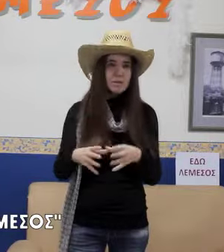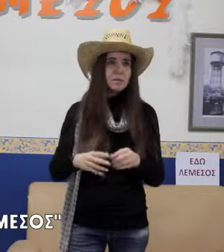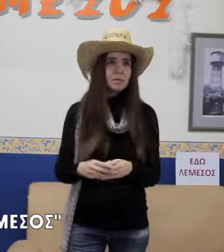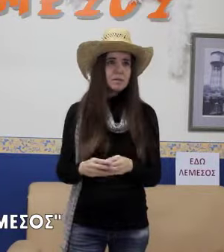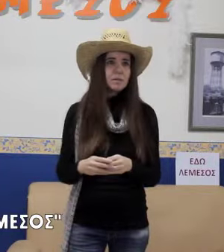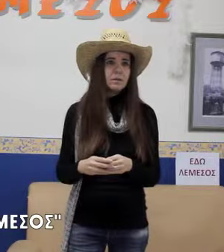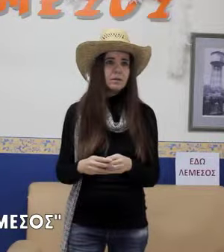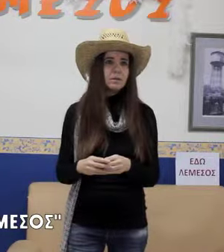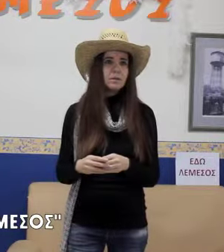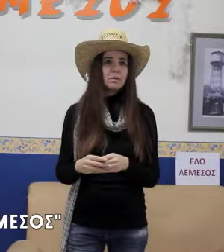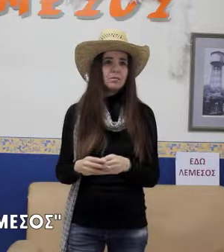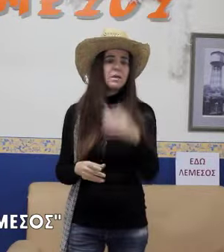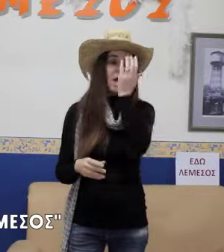και καρναβαλίστικα τραγούδια.